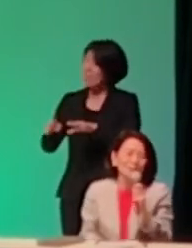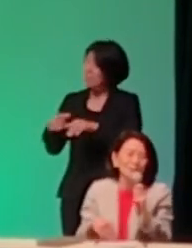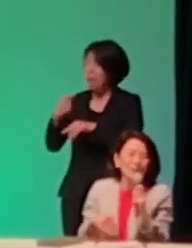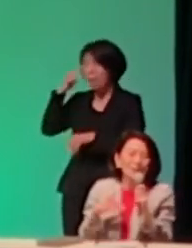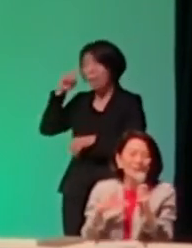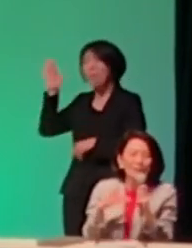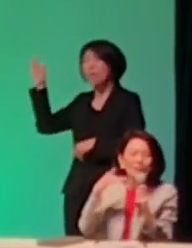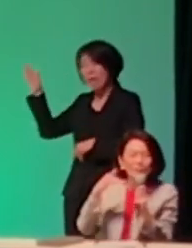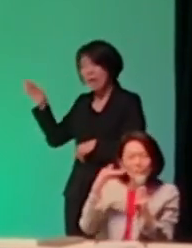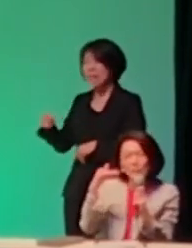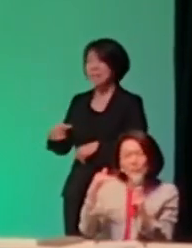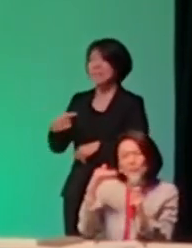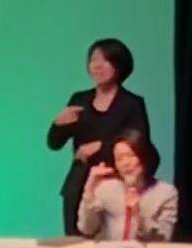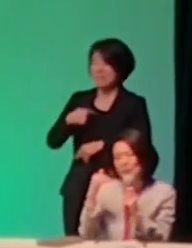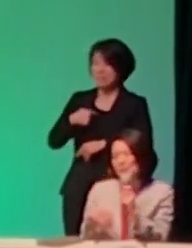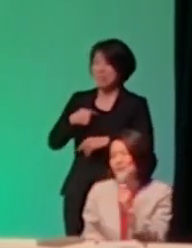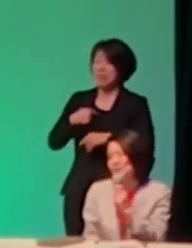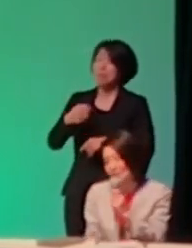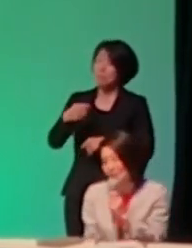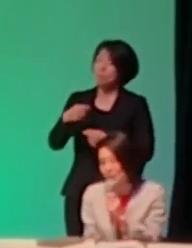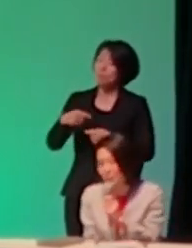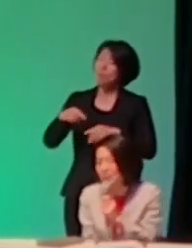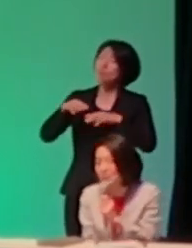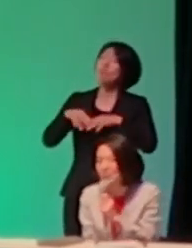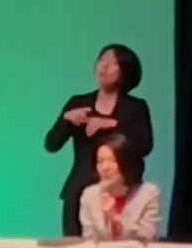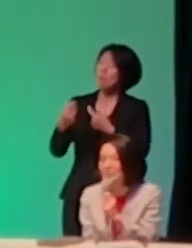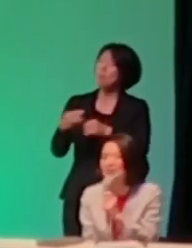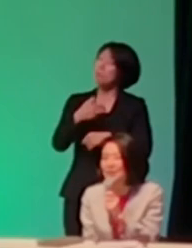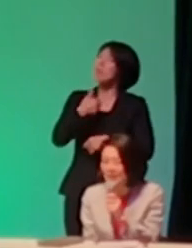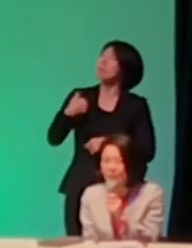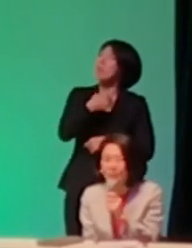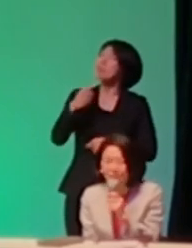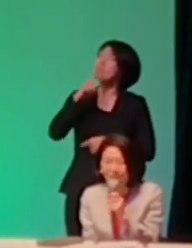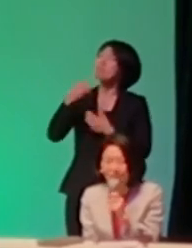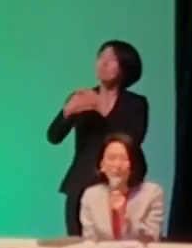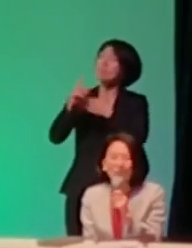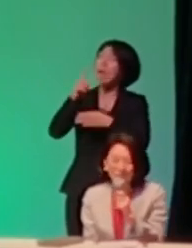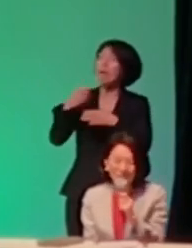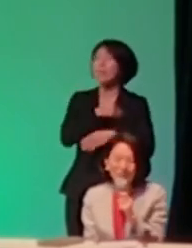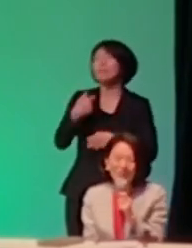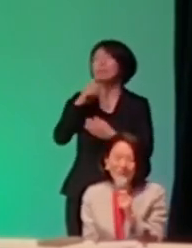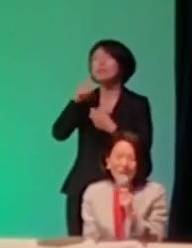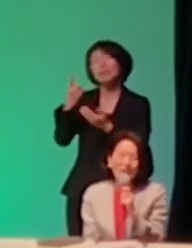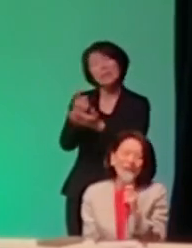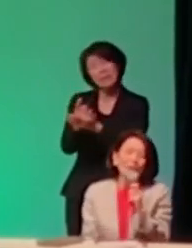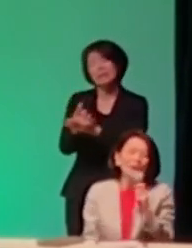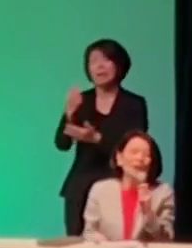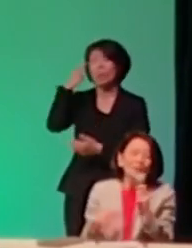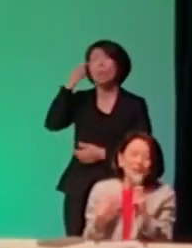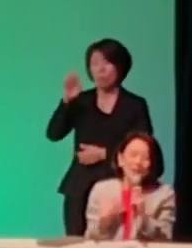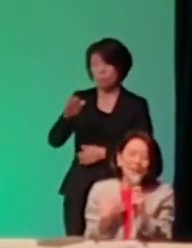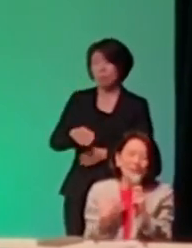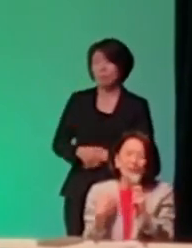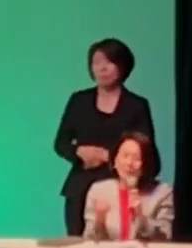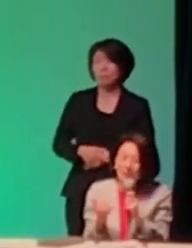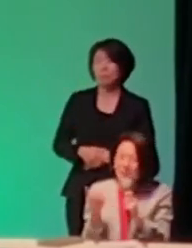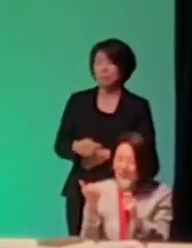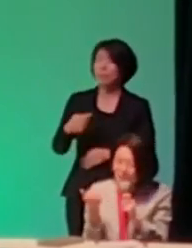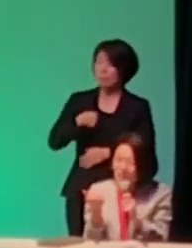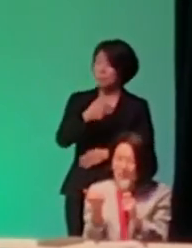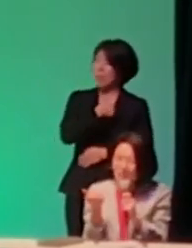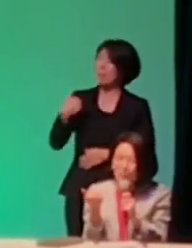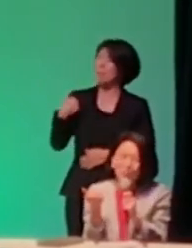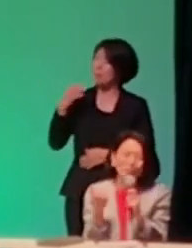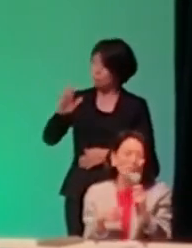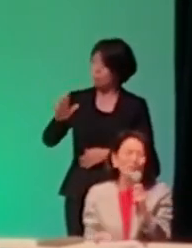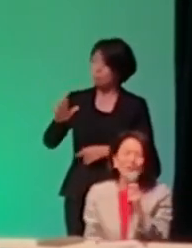たらちょっと自分ができる以上のことをできますってずっと言い続けていたんだなというふうに思っています。で、これ私ができます、大